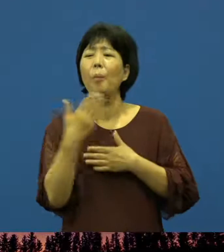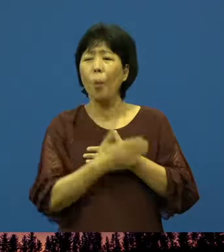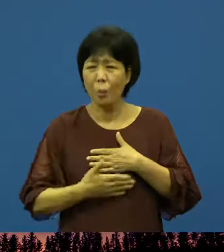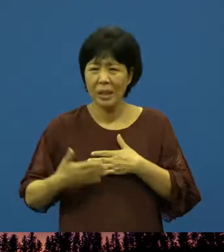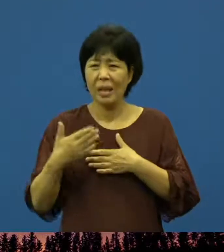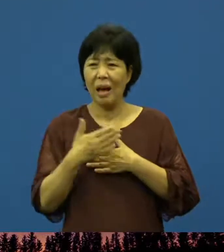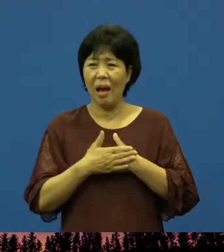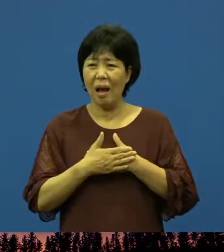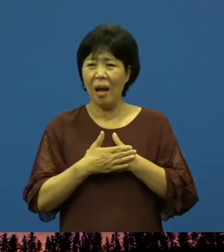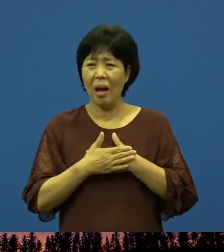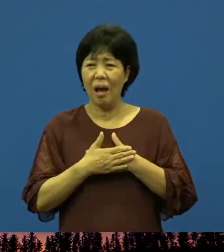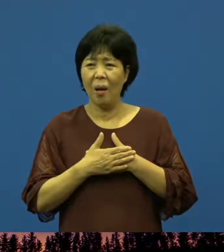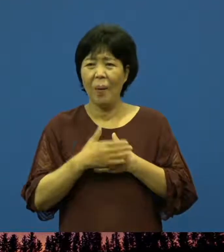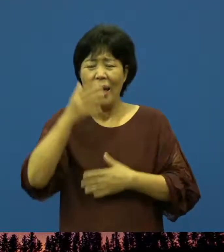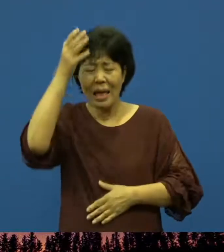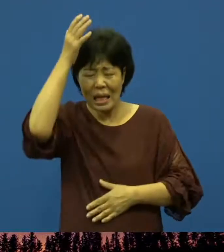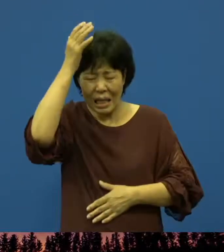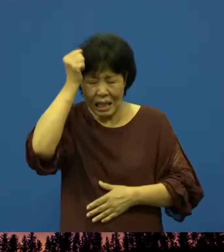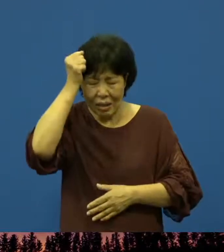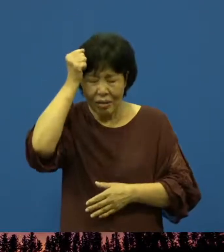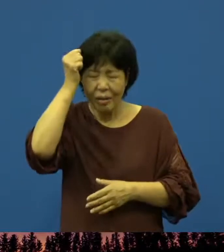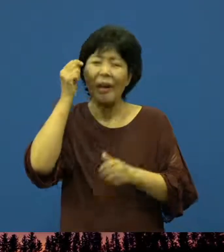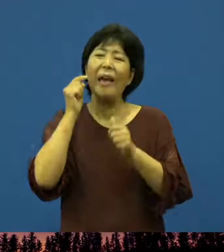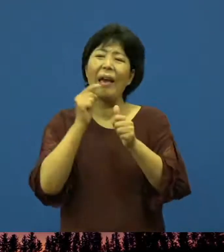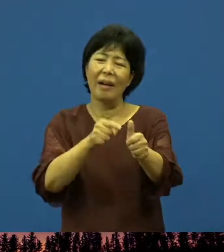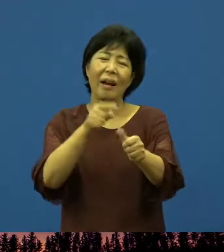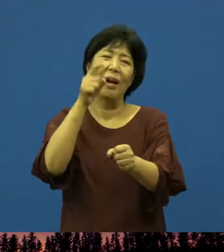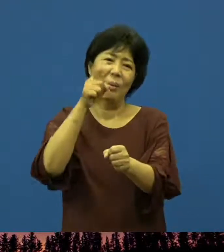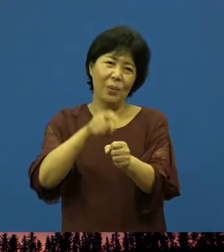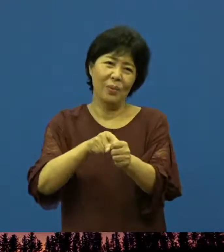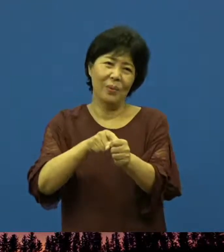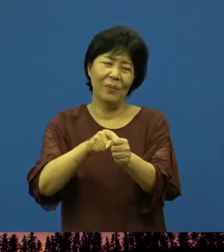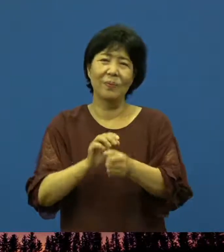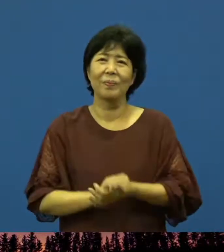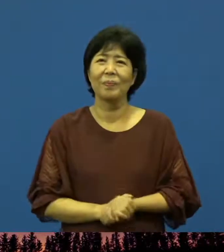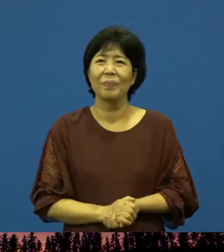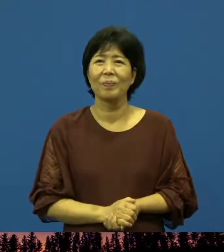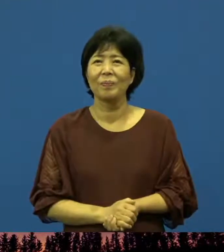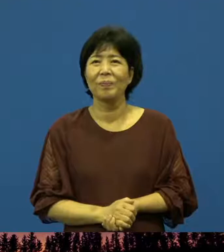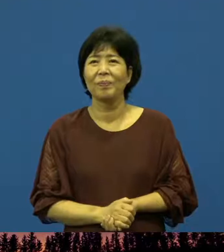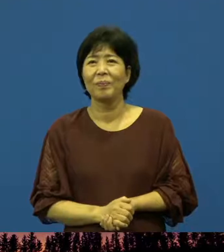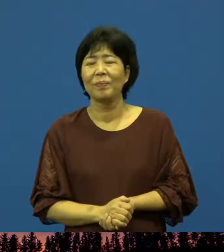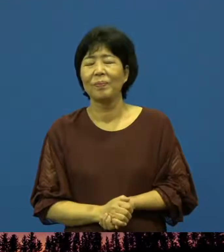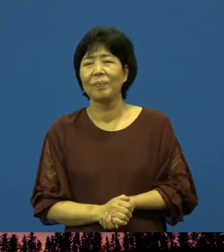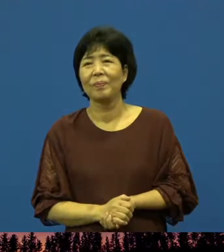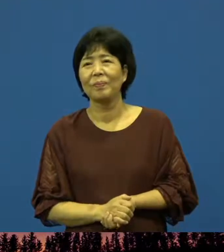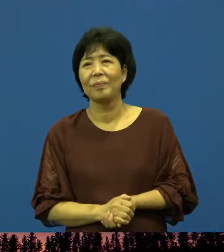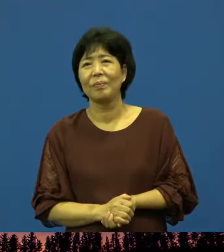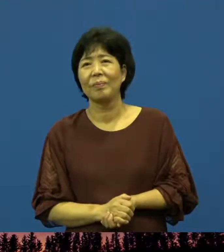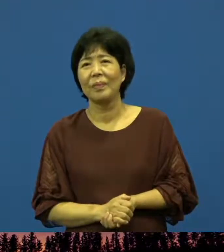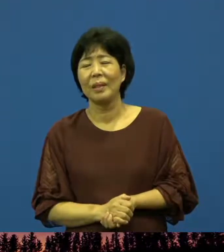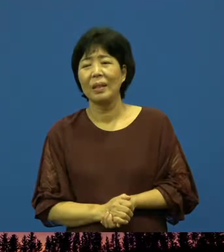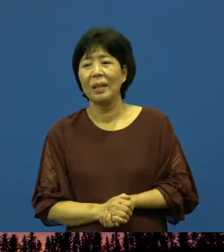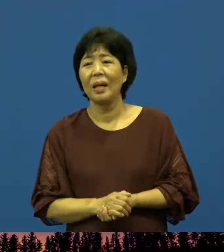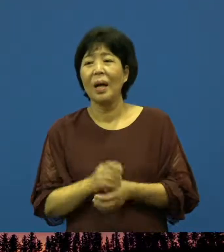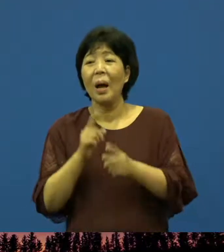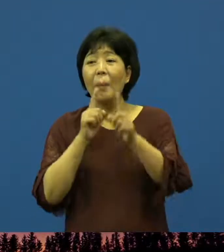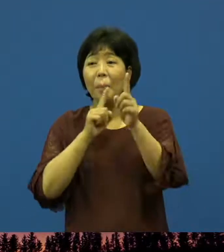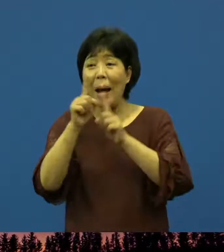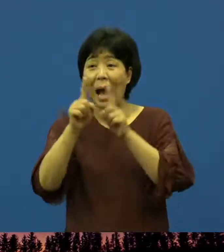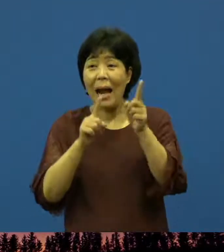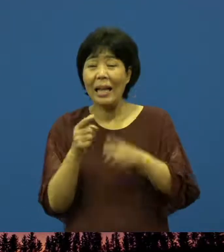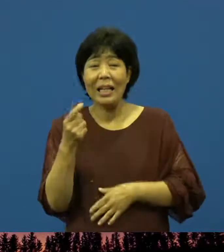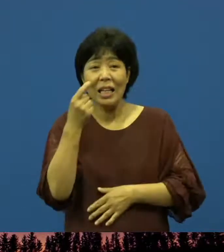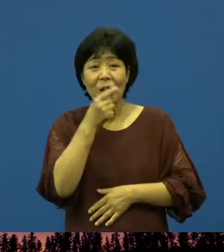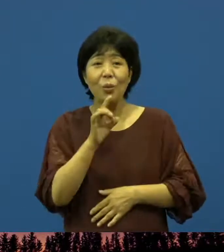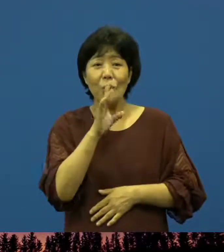얼마나 리얼한 거예요, 여러분. 그냥 그 설명을 하신 게 아니에요. 그냥 뭐 이렇게 뭐 이론적으로 설명해 보시는